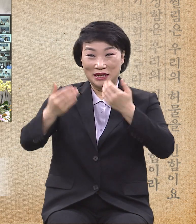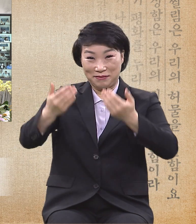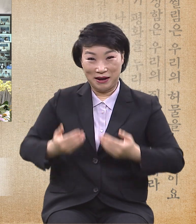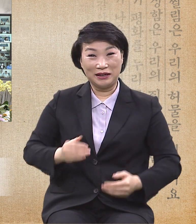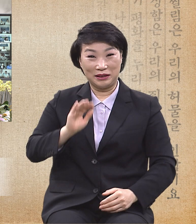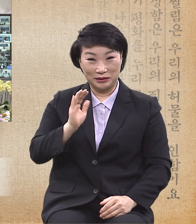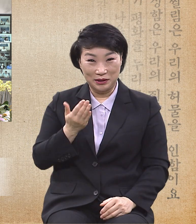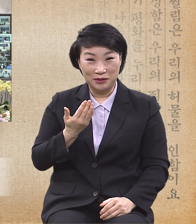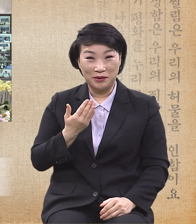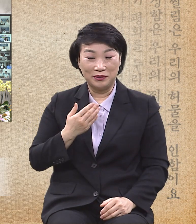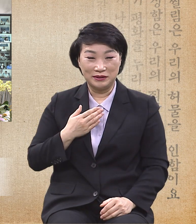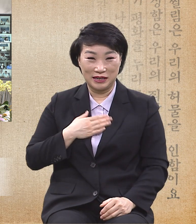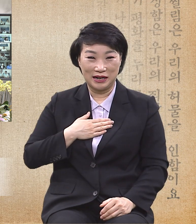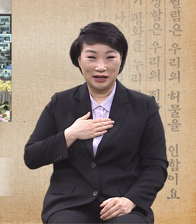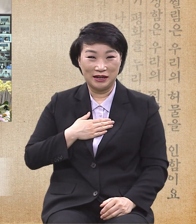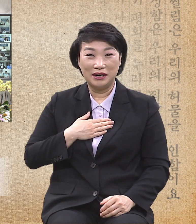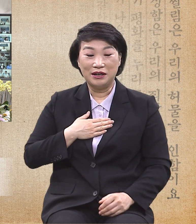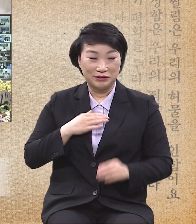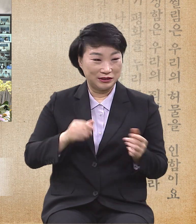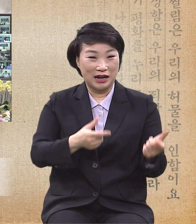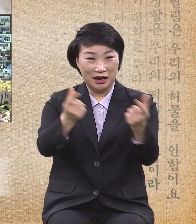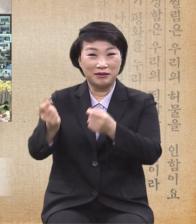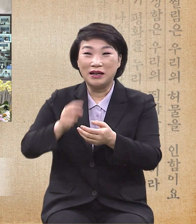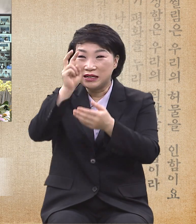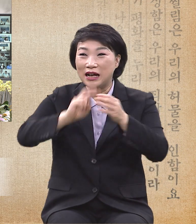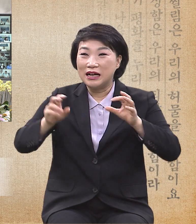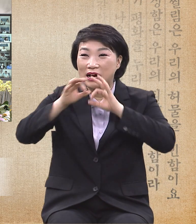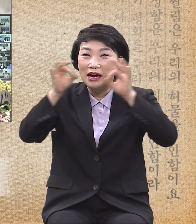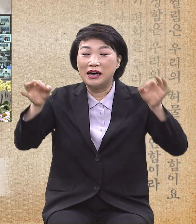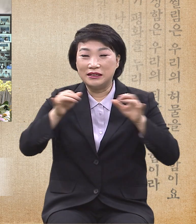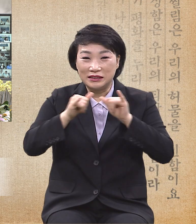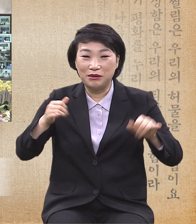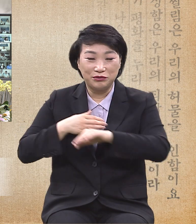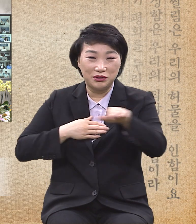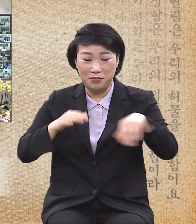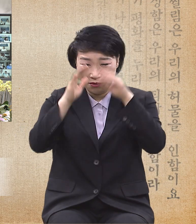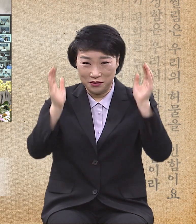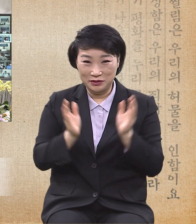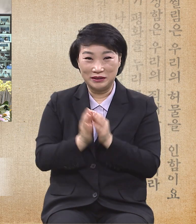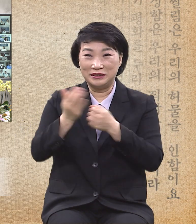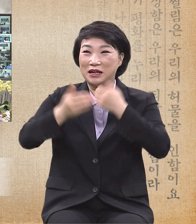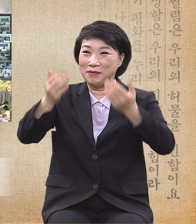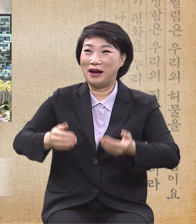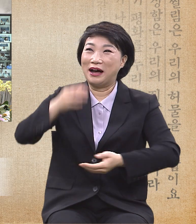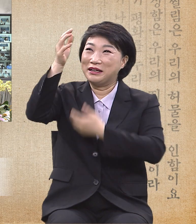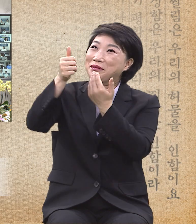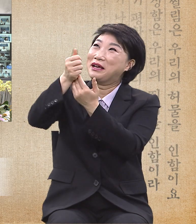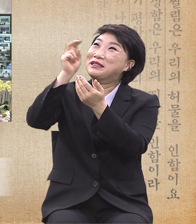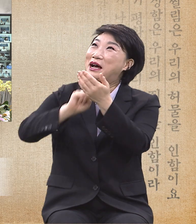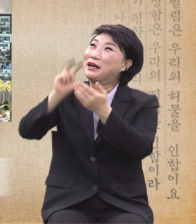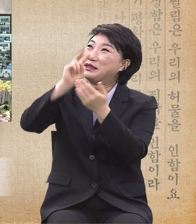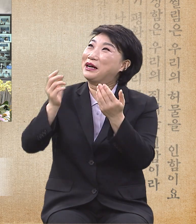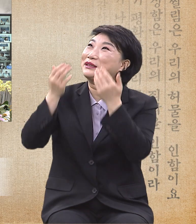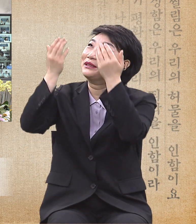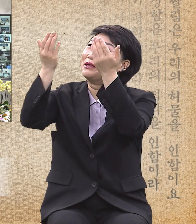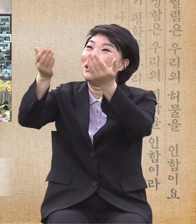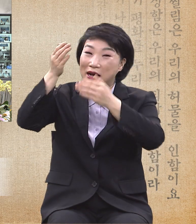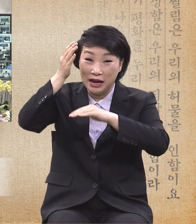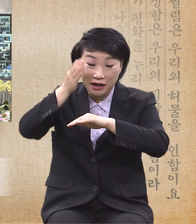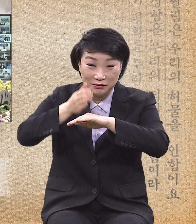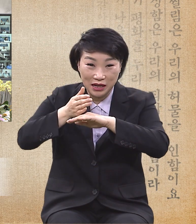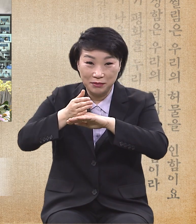은혜되고 같이 부르는 모든 사람들이 받은 은혜를 하나님 앞에 찬양하며